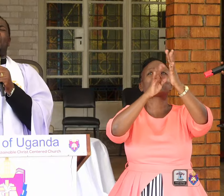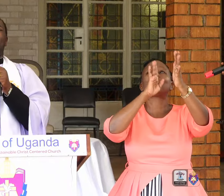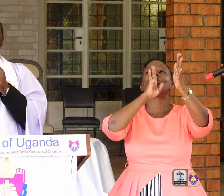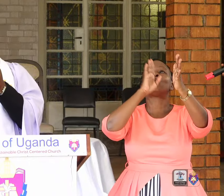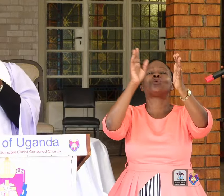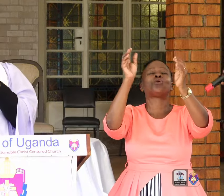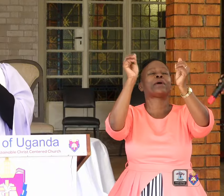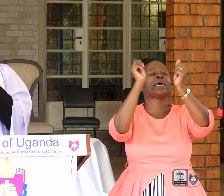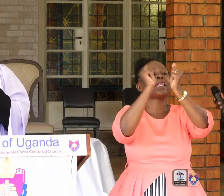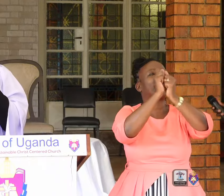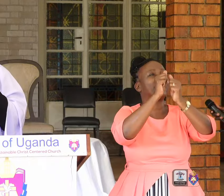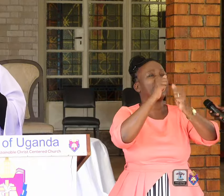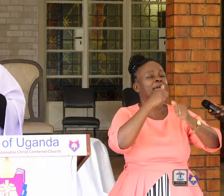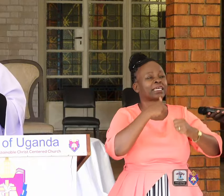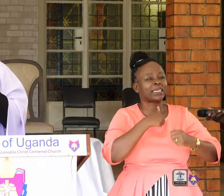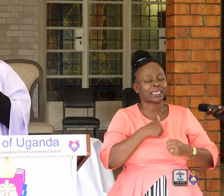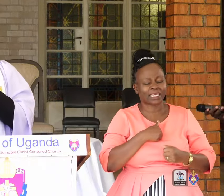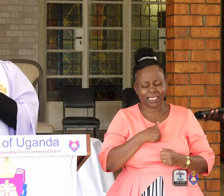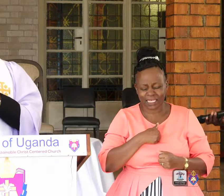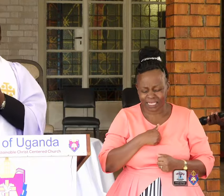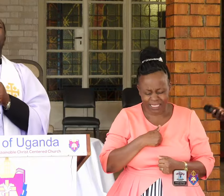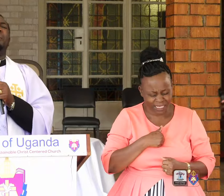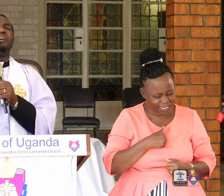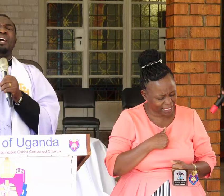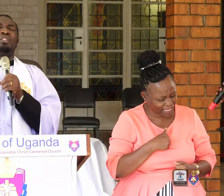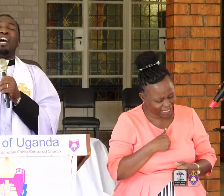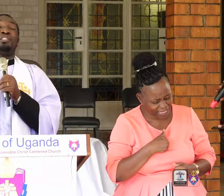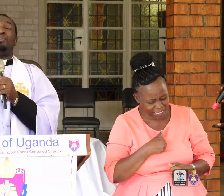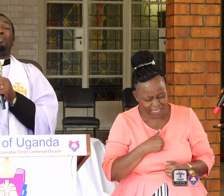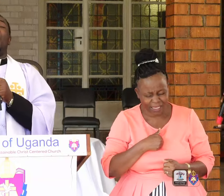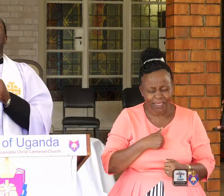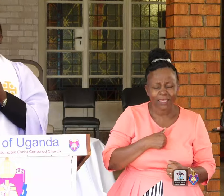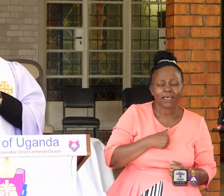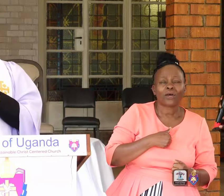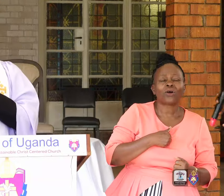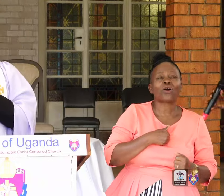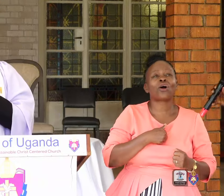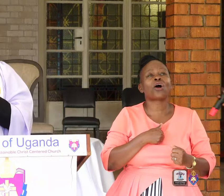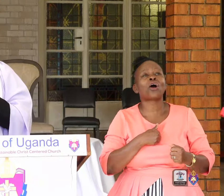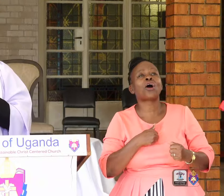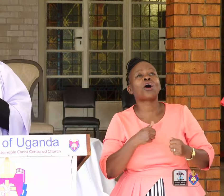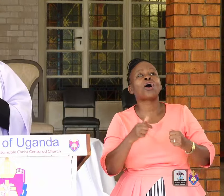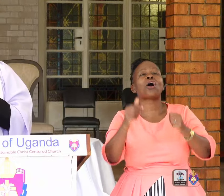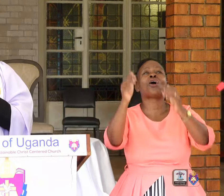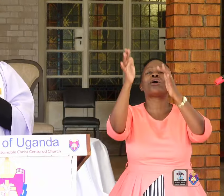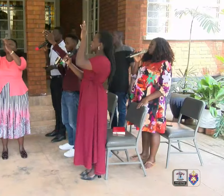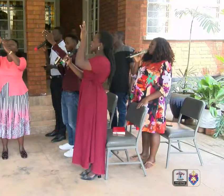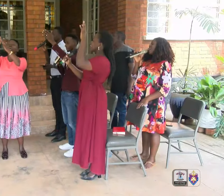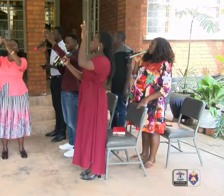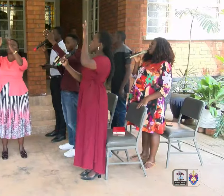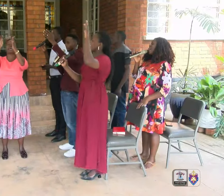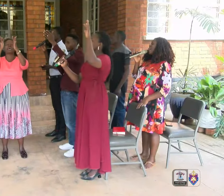Yes, bera nange. Yes, tonde kanga wote.